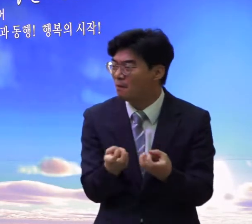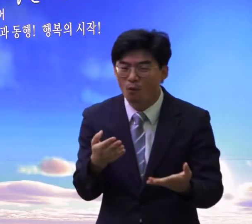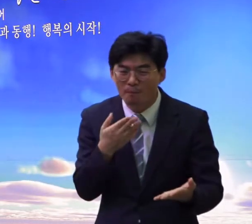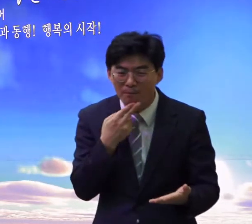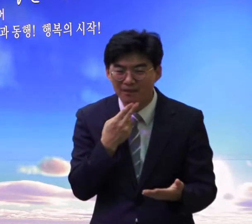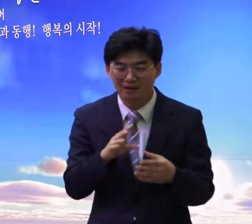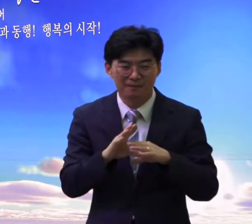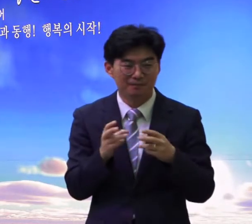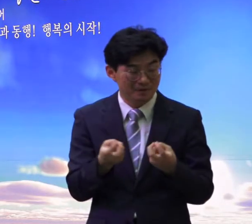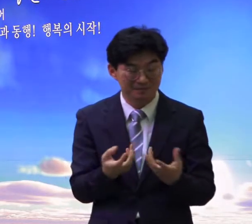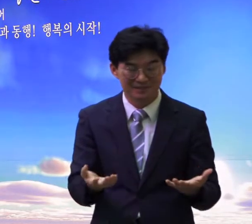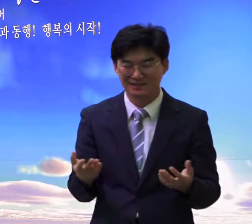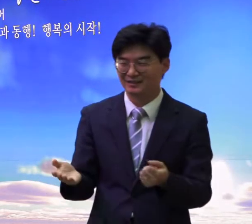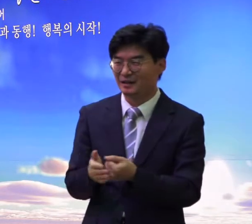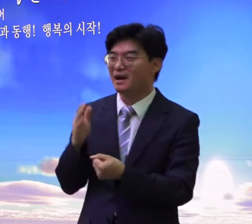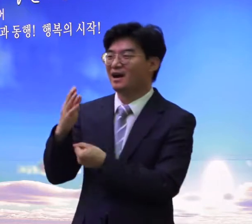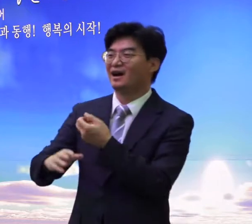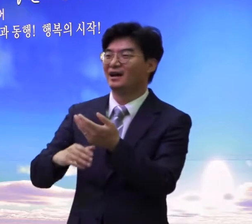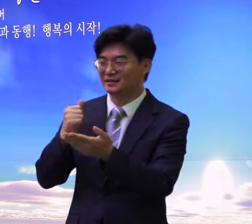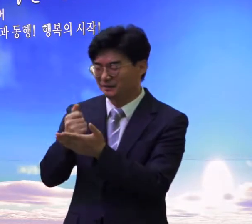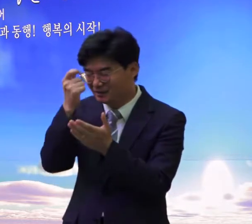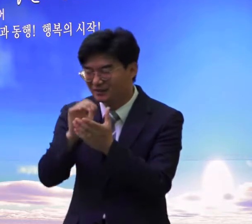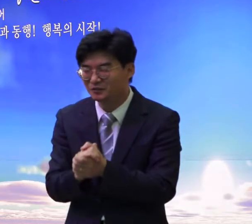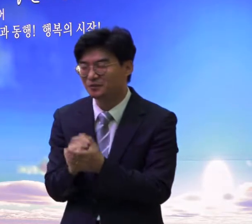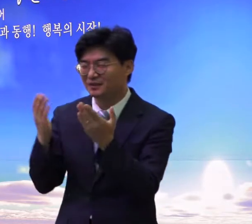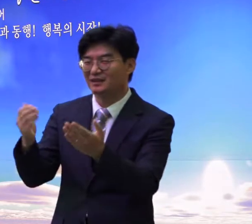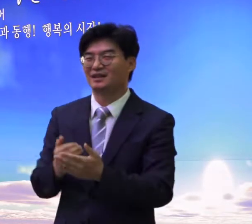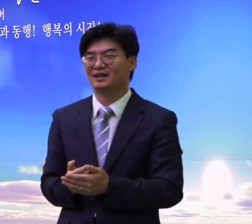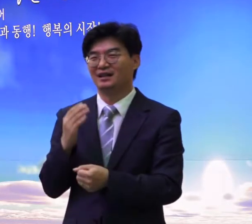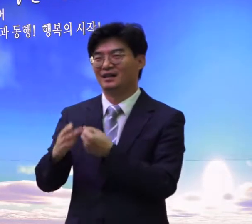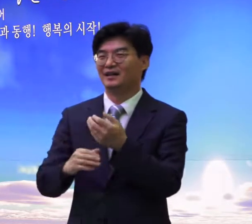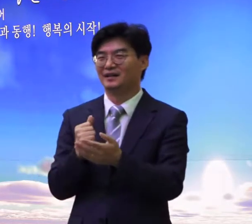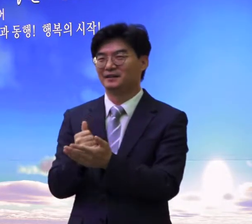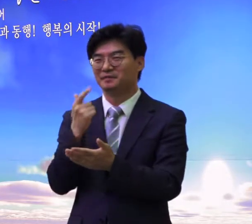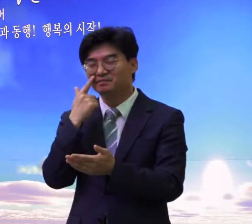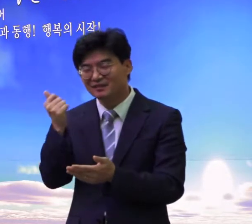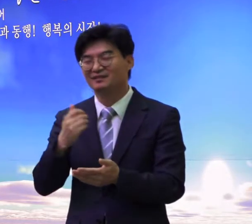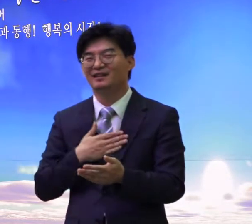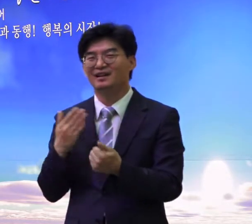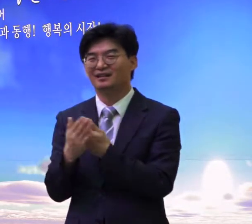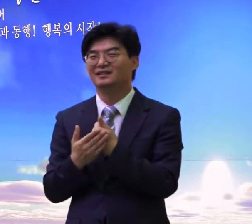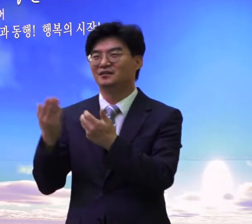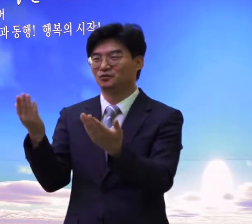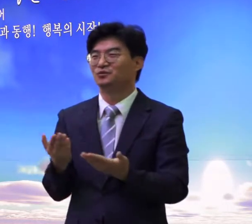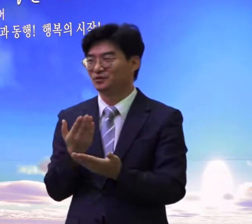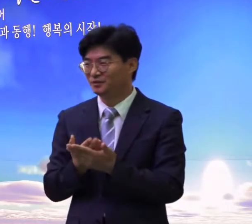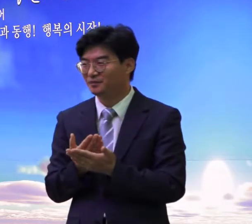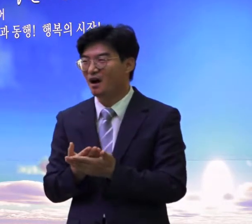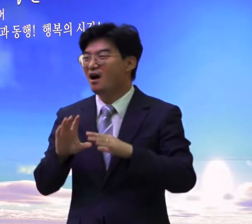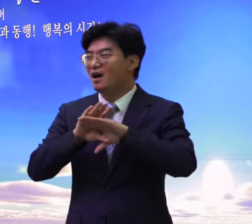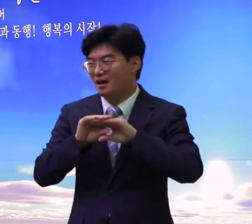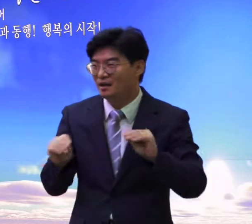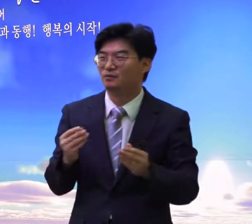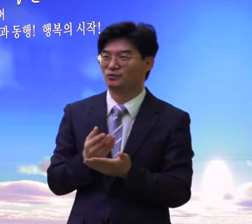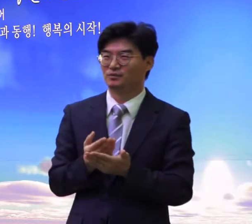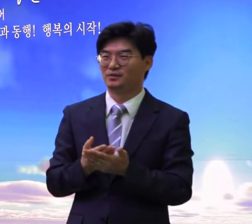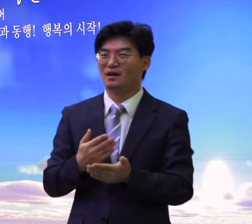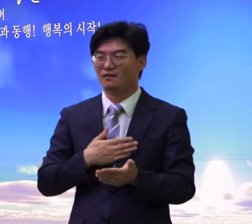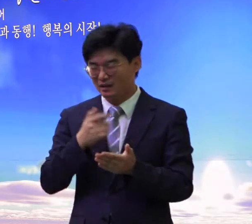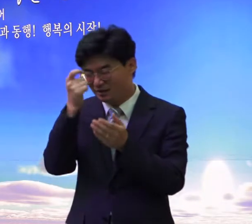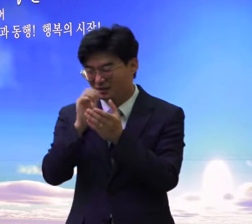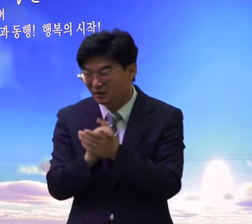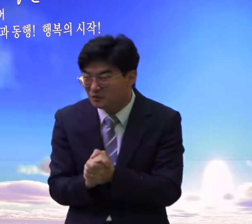기도합니다. 하나님이여 내게 은혜를 베푸소서. 하나님이여 내게 은혜를 베푸소서. 하나님 내 간구를